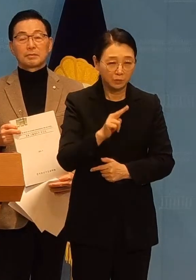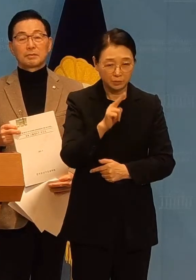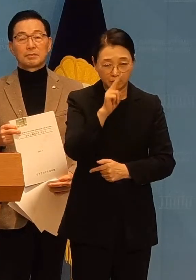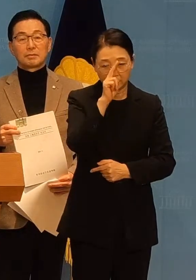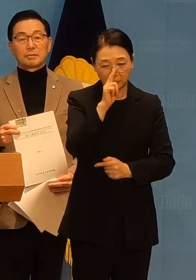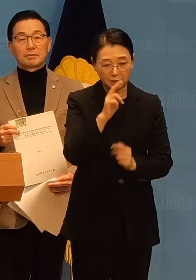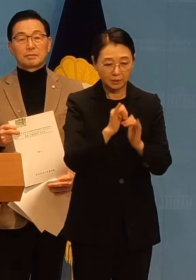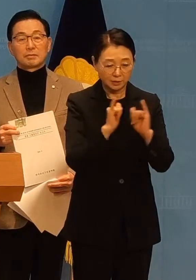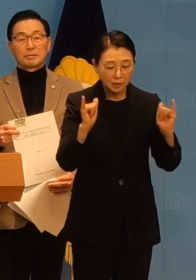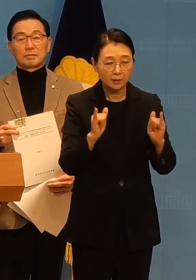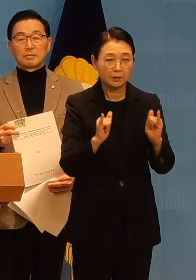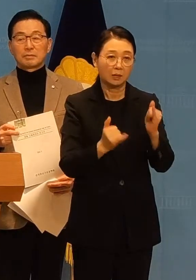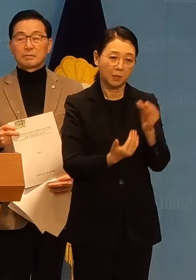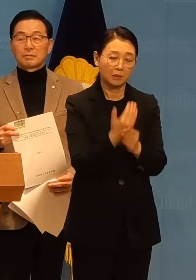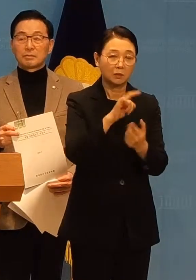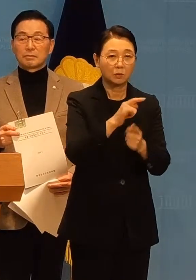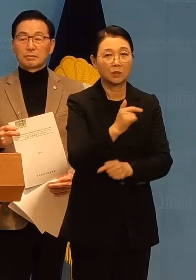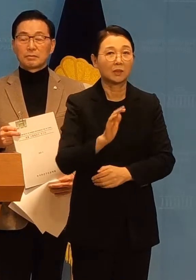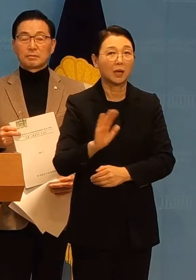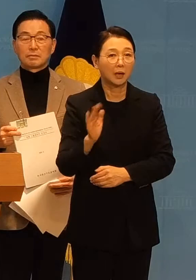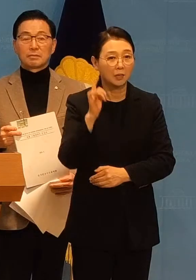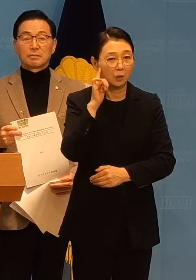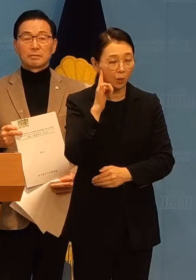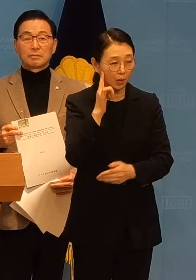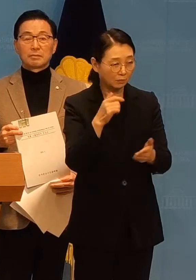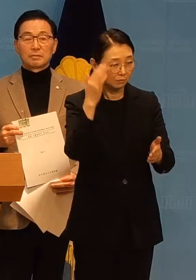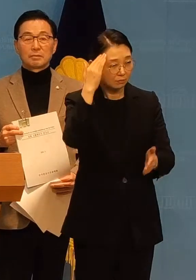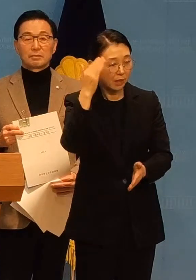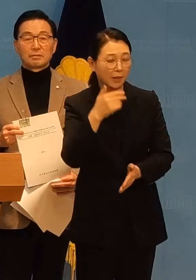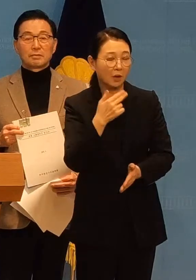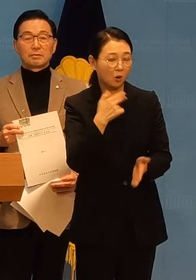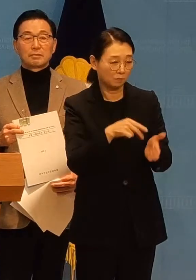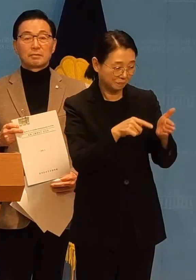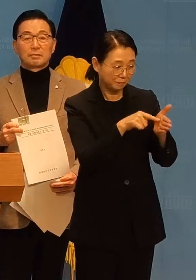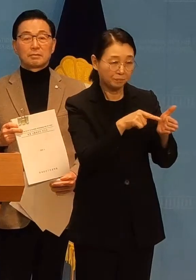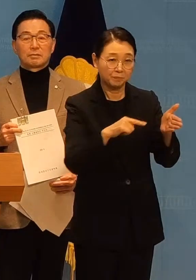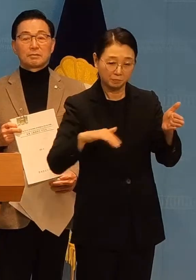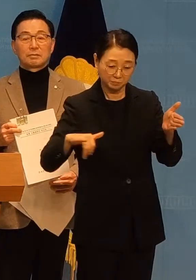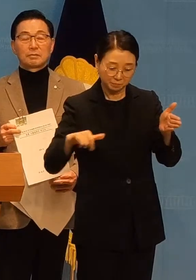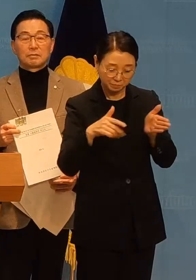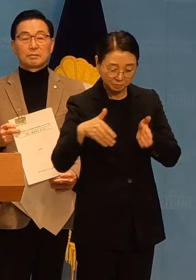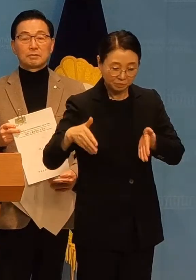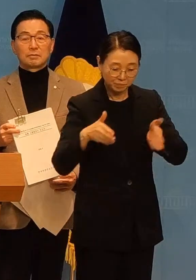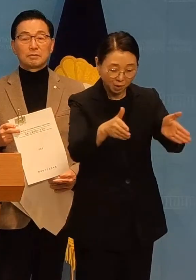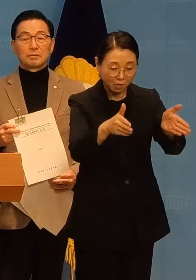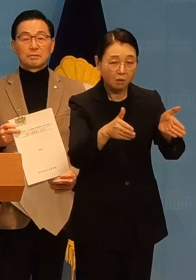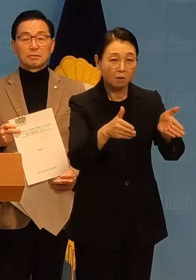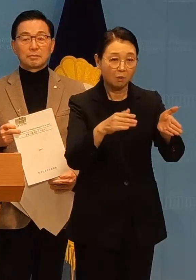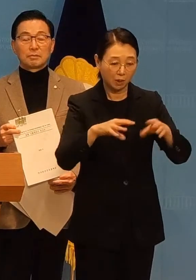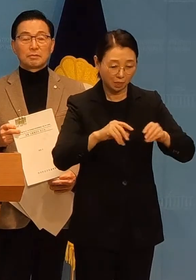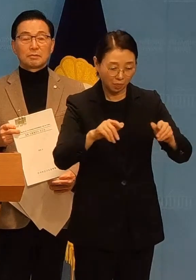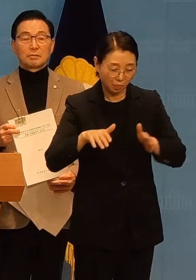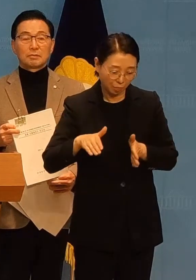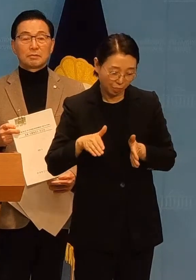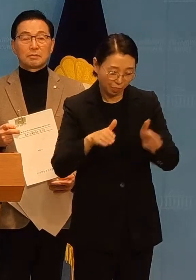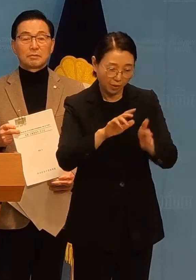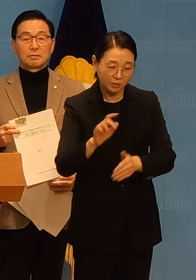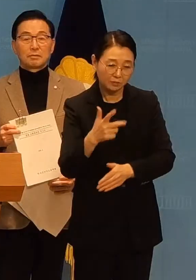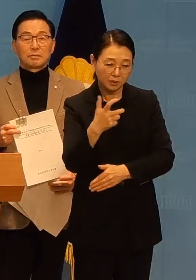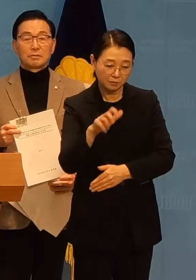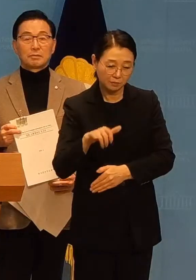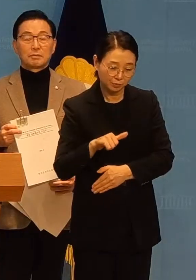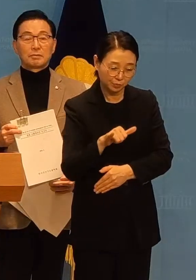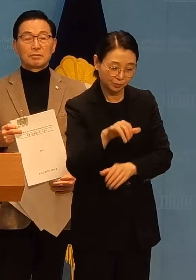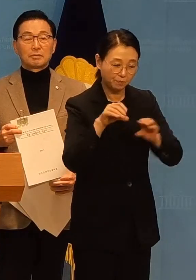크기는 아니었으며 장애물이 없는 평지였다면 지반을 약 770m 정도 미끄러진 후